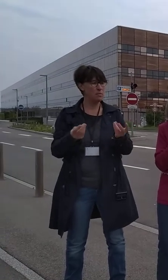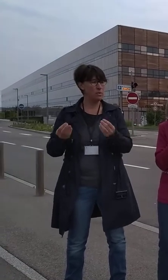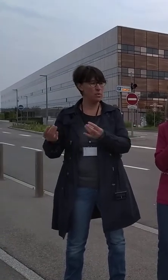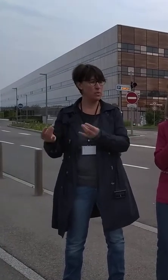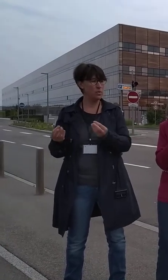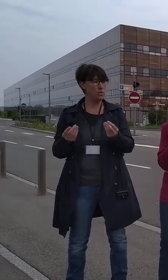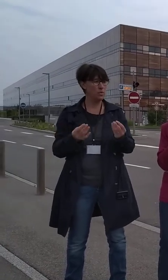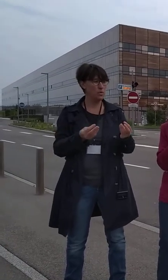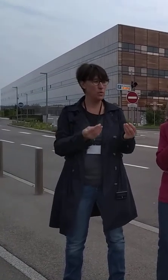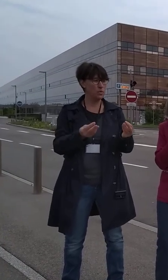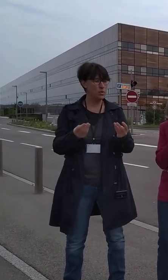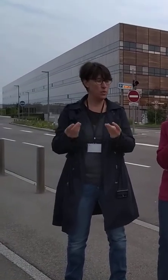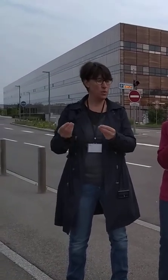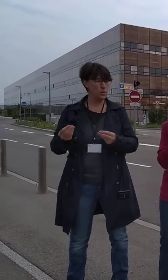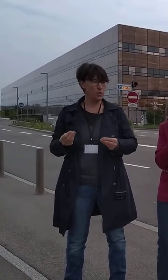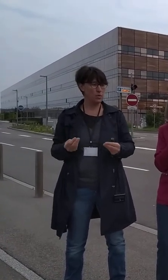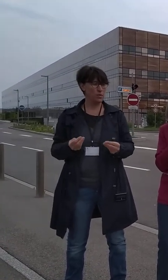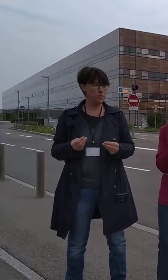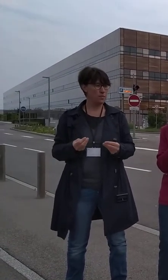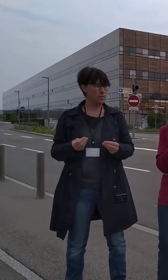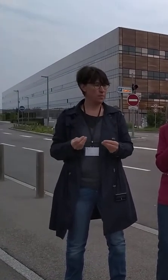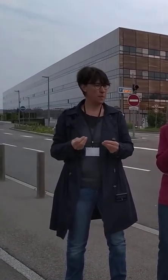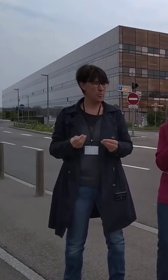merci beaucoup,